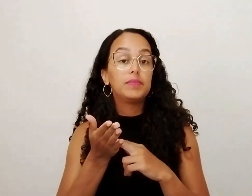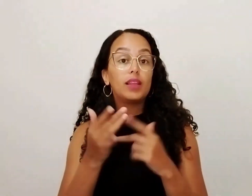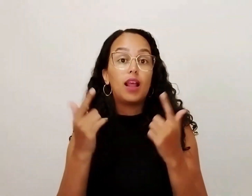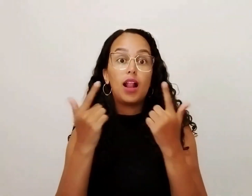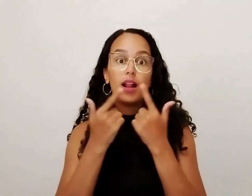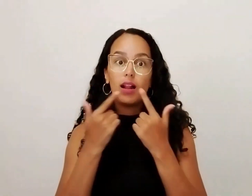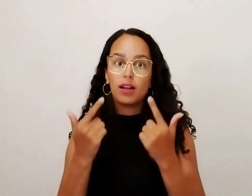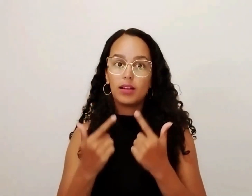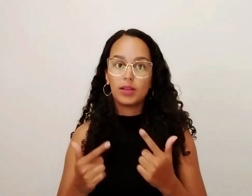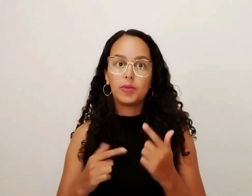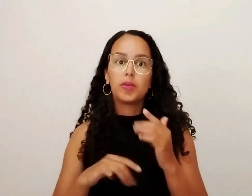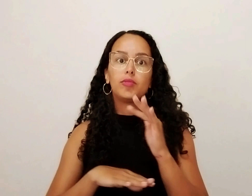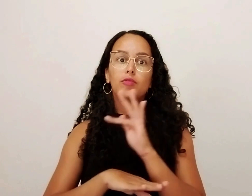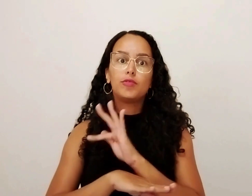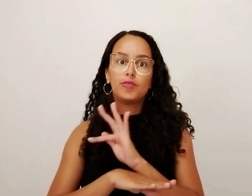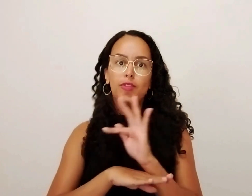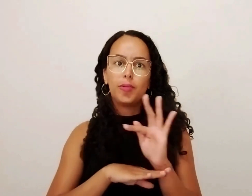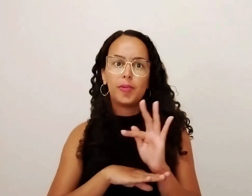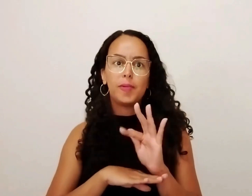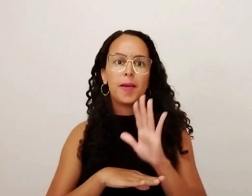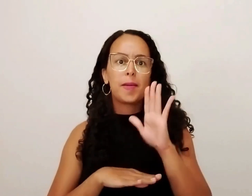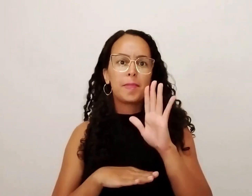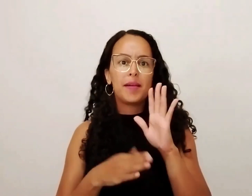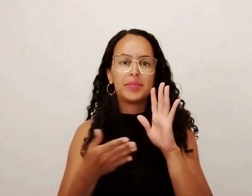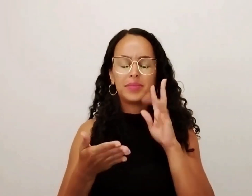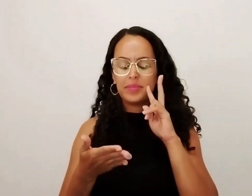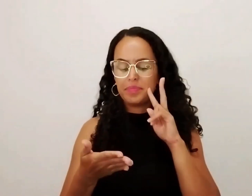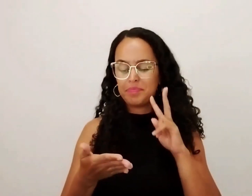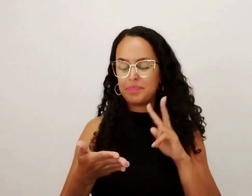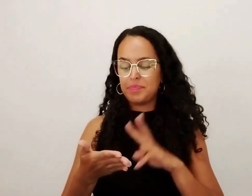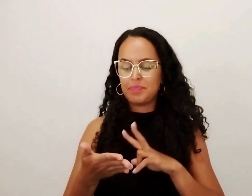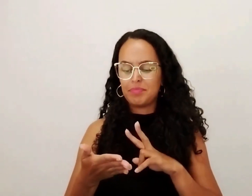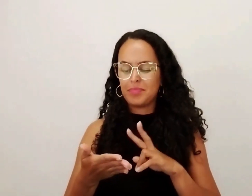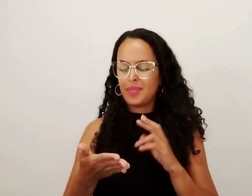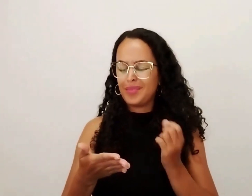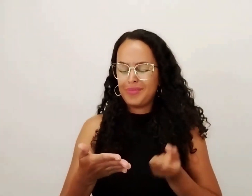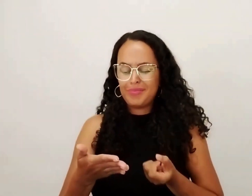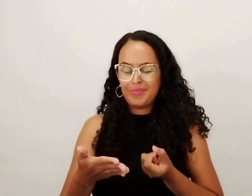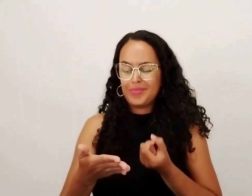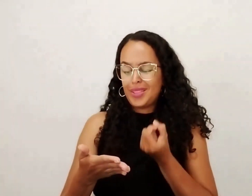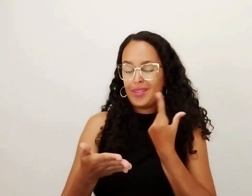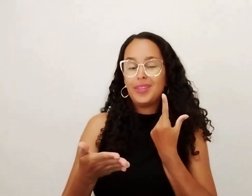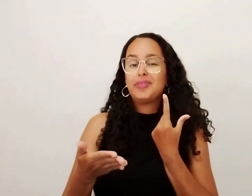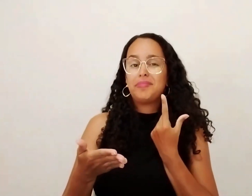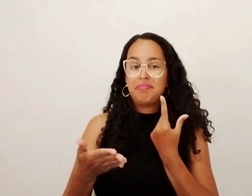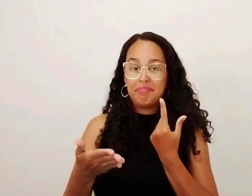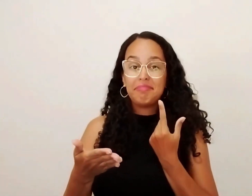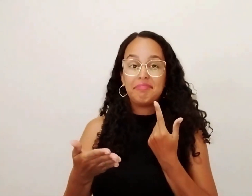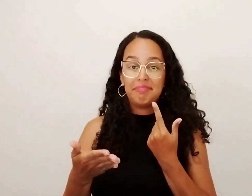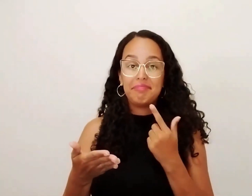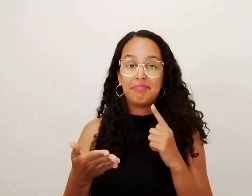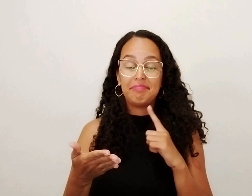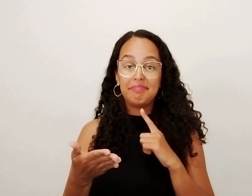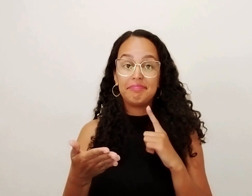Desta forma, Mário de Andrade nos mostra que o uso de termos